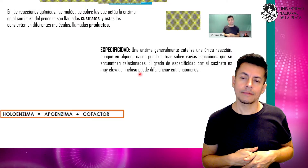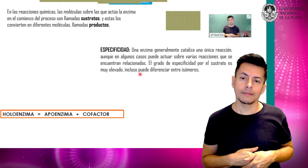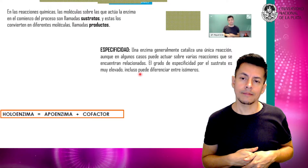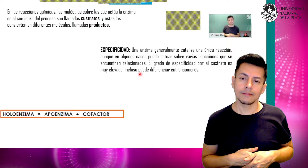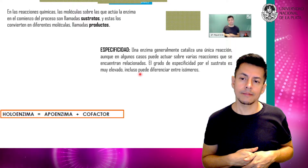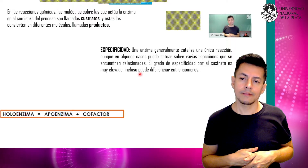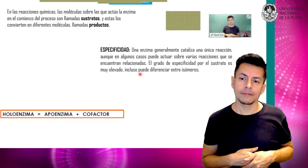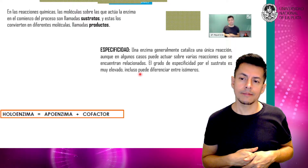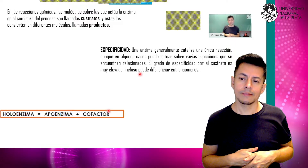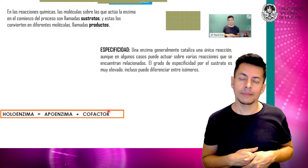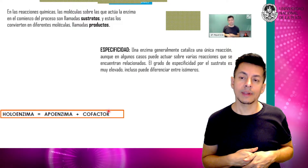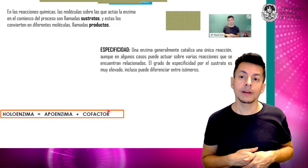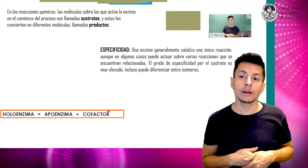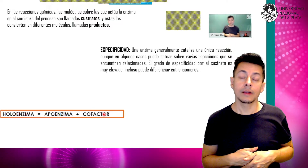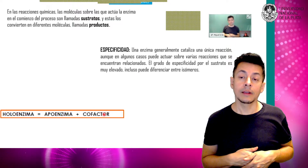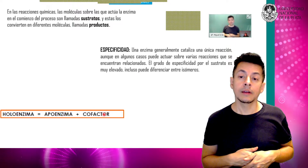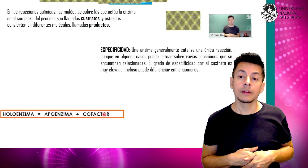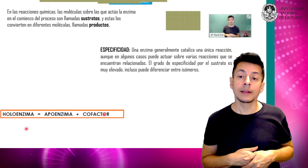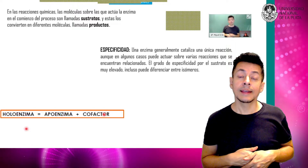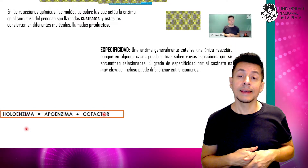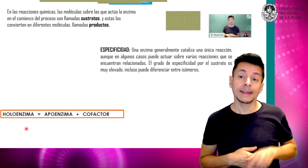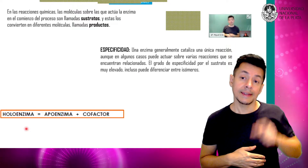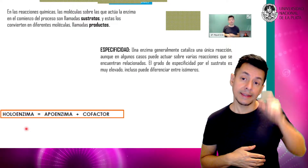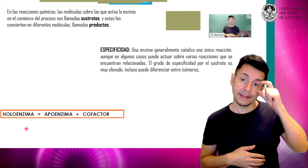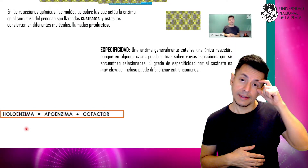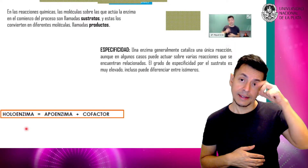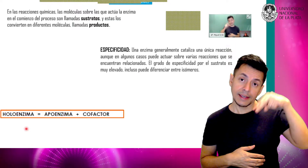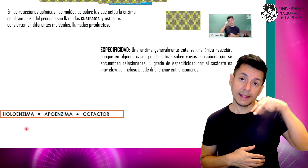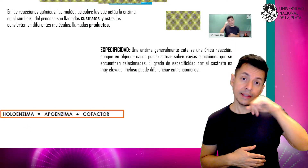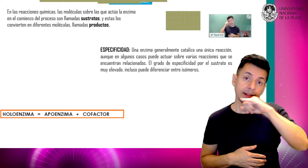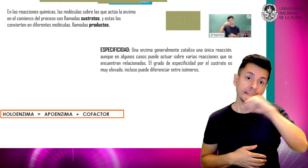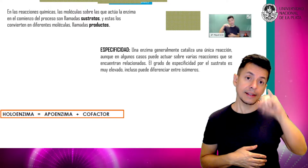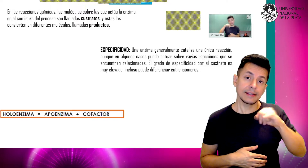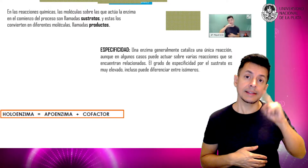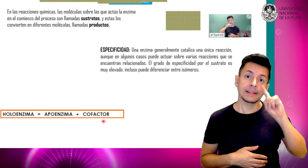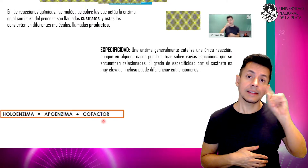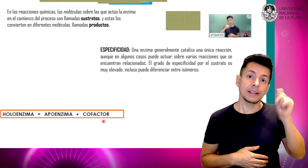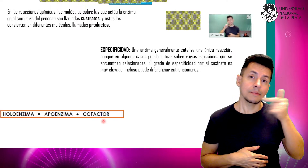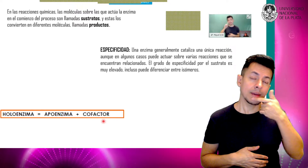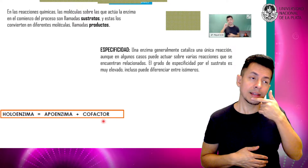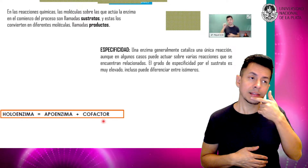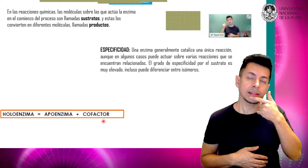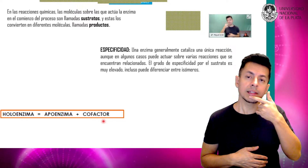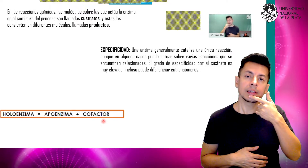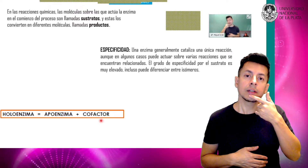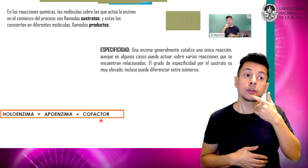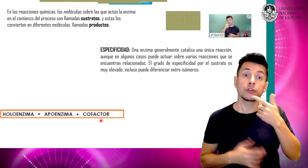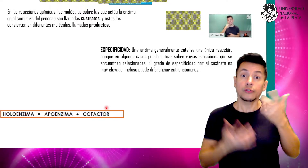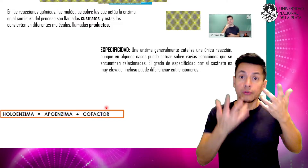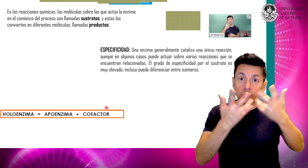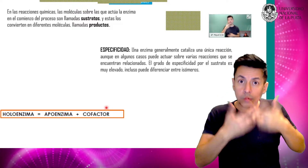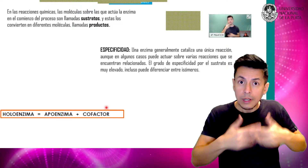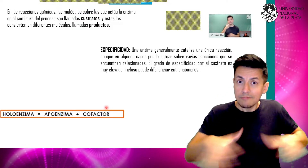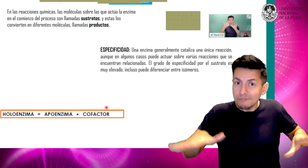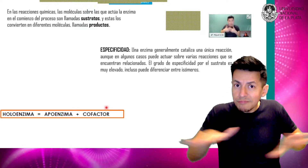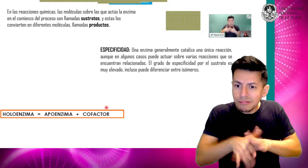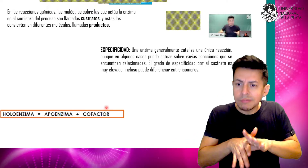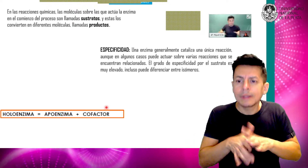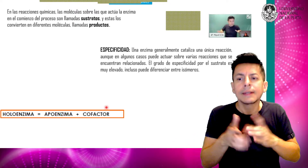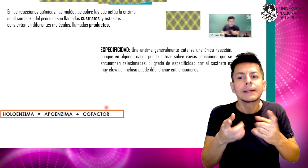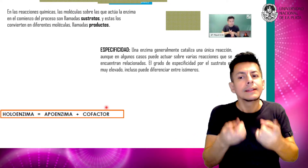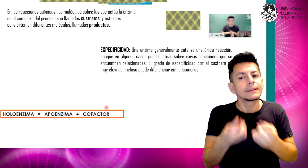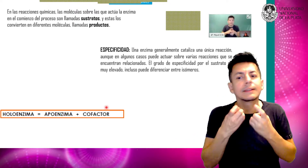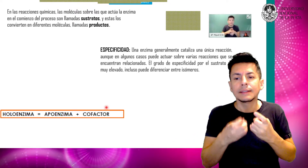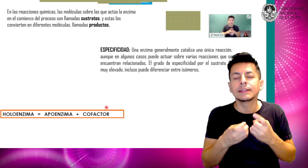Para poder funcionar algunas enzimas, necesitan de una molécula llamada cofactor.